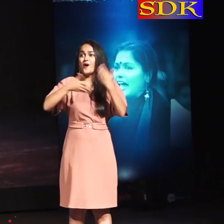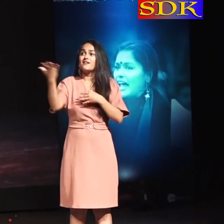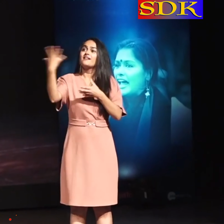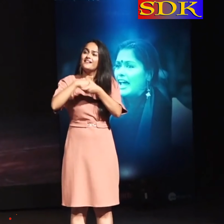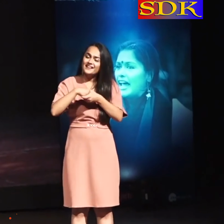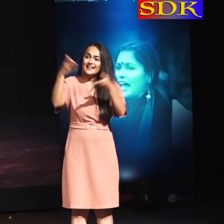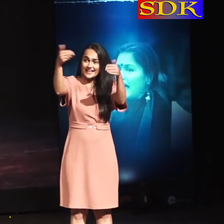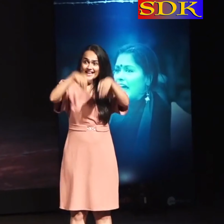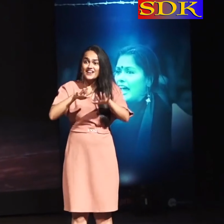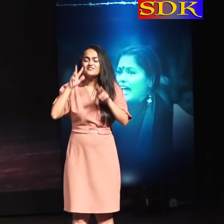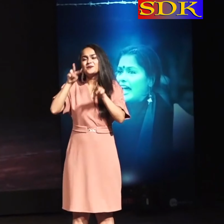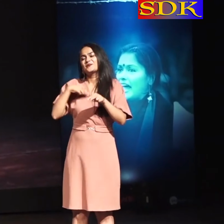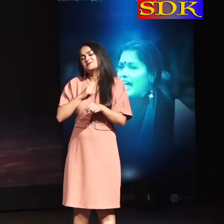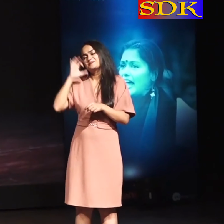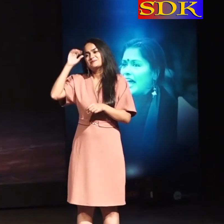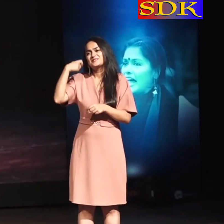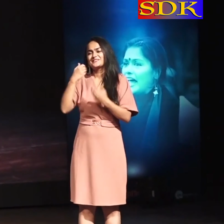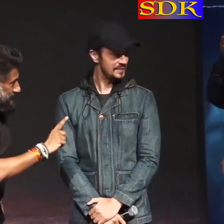वॉचिंग